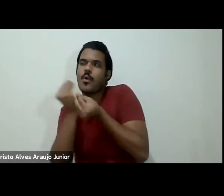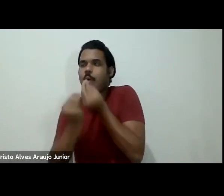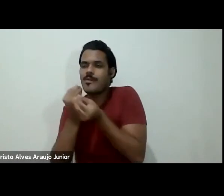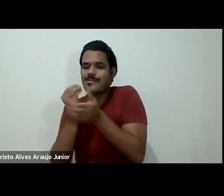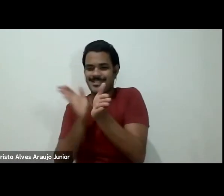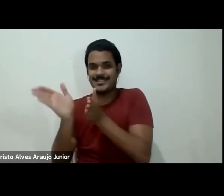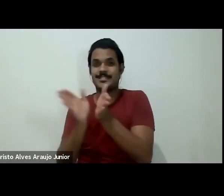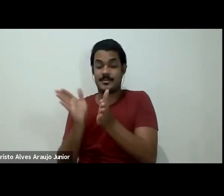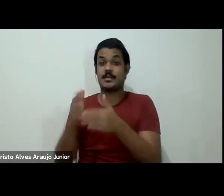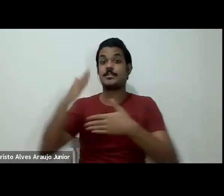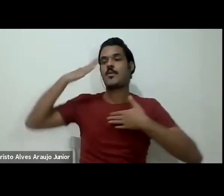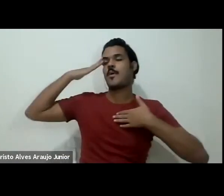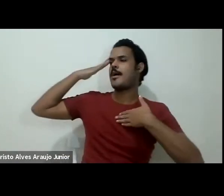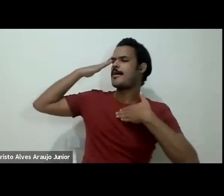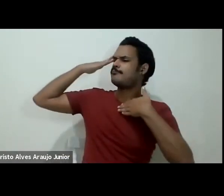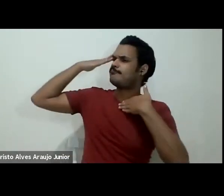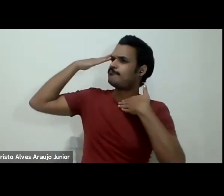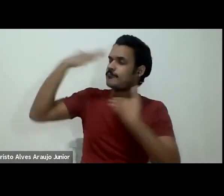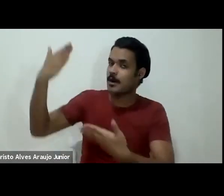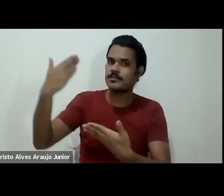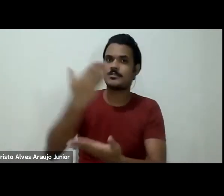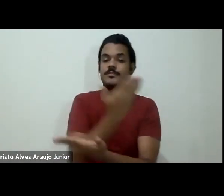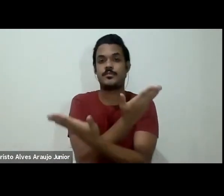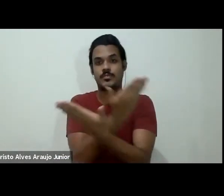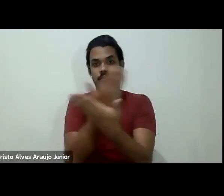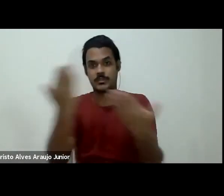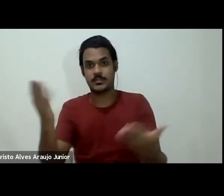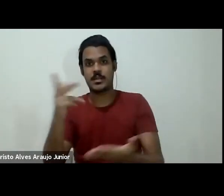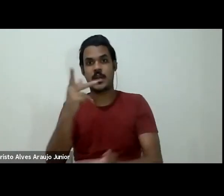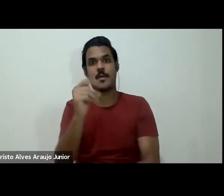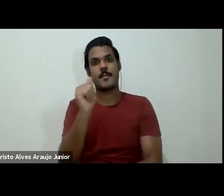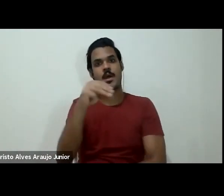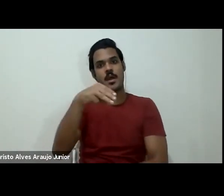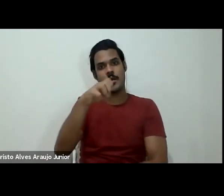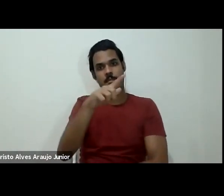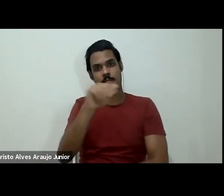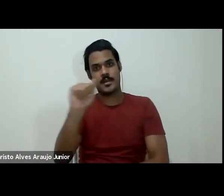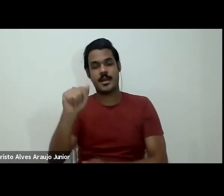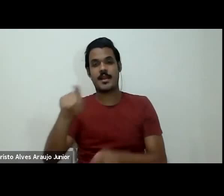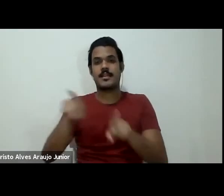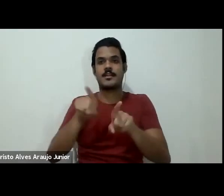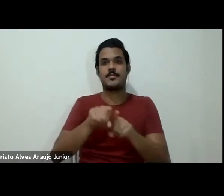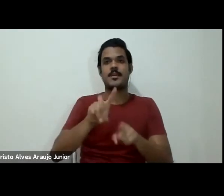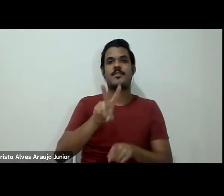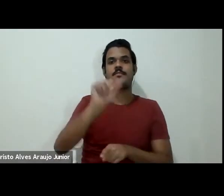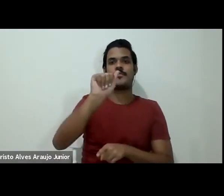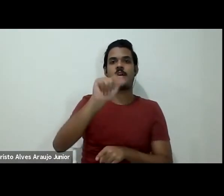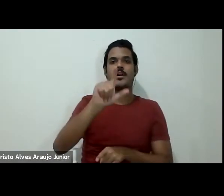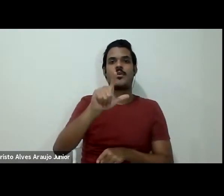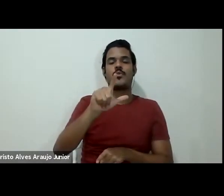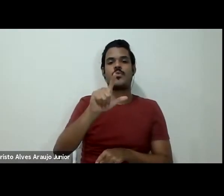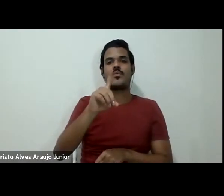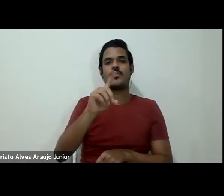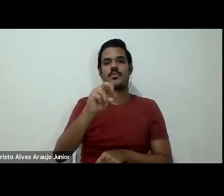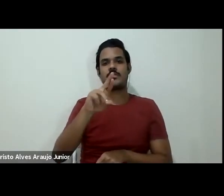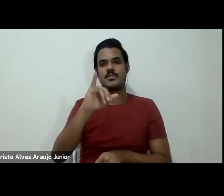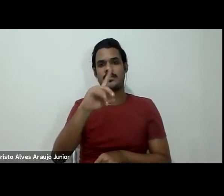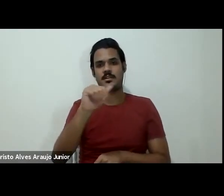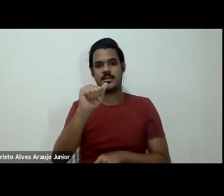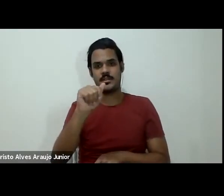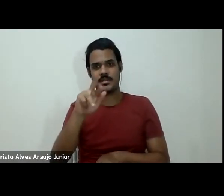Então, eu quero agradecer imensamente a Pamela e a Valdíria, né, a famosa Dira,